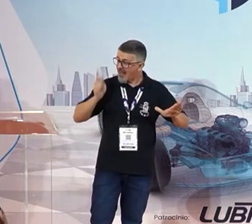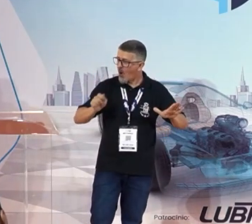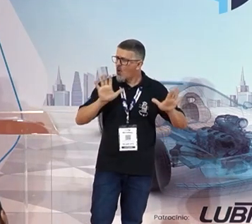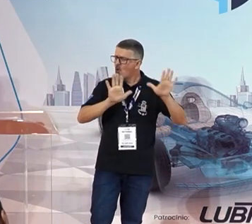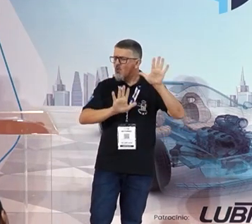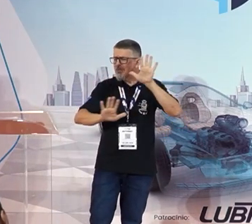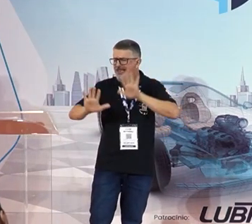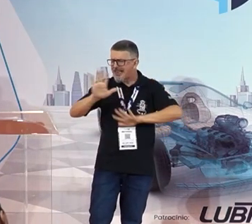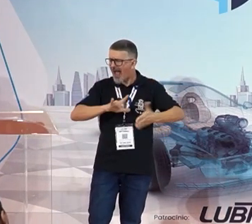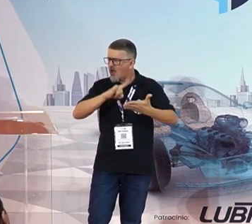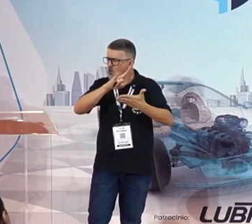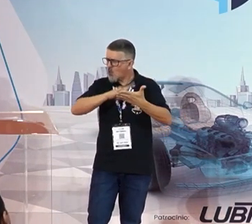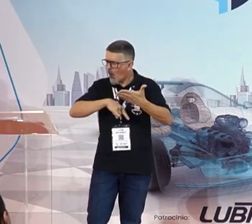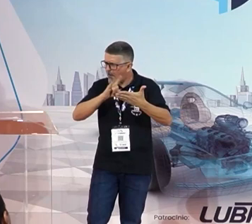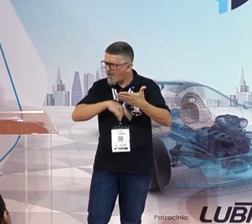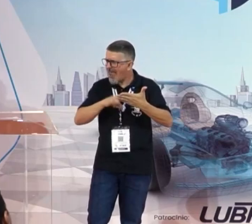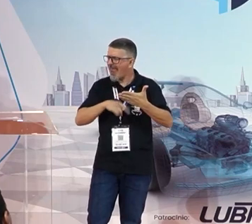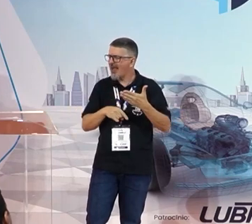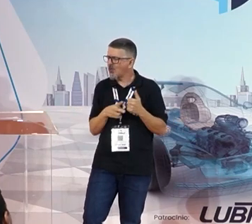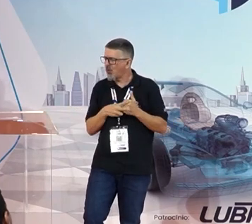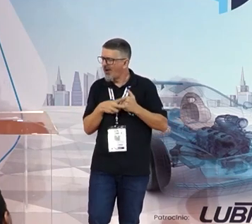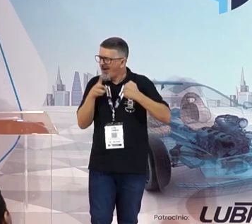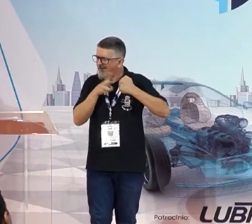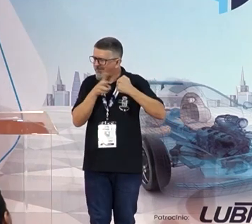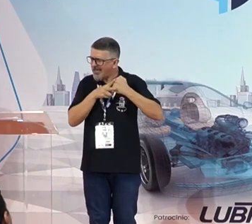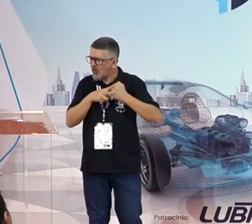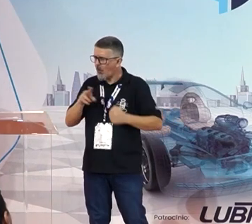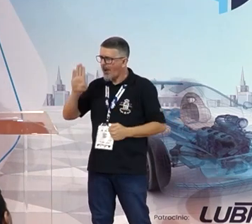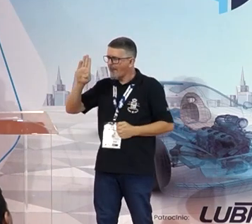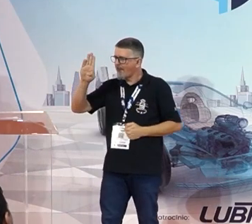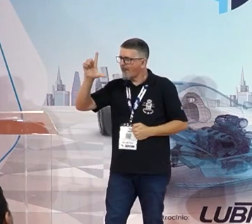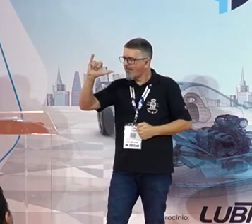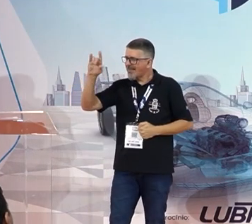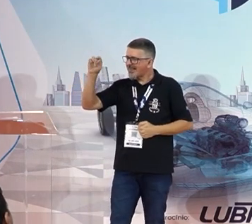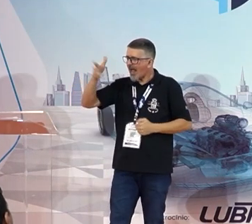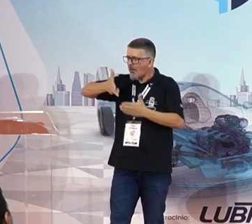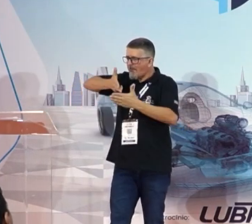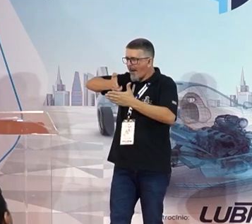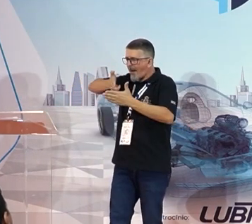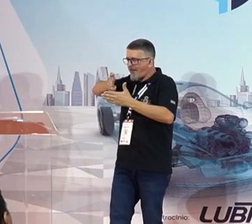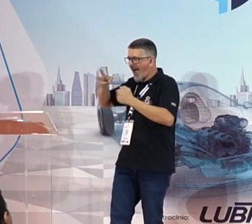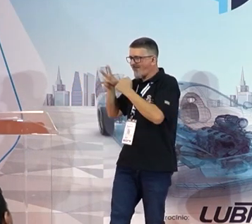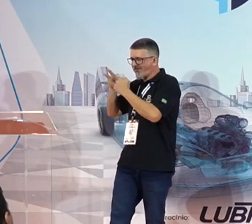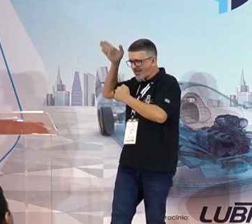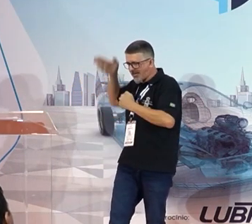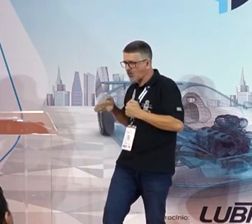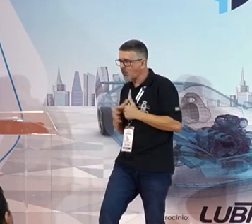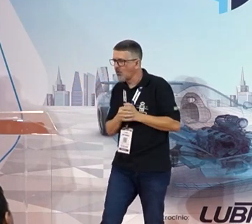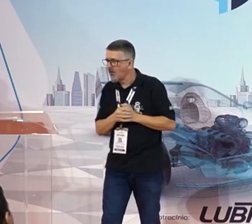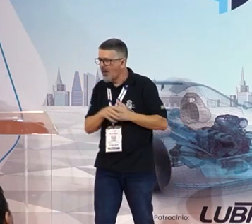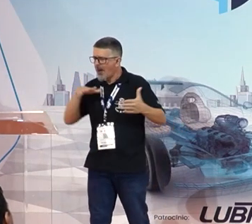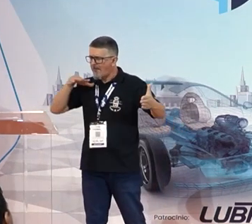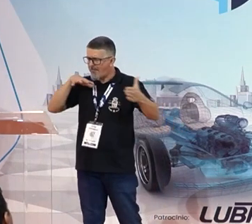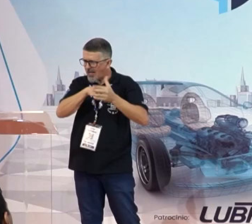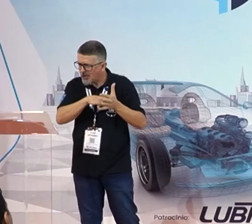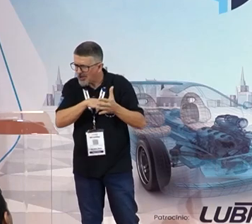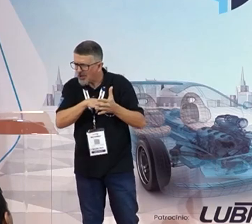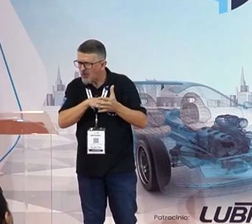Também leilão, eles falam muito sobre leilão no grupo, sobre carro blindado, sobre vidro